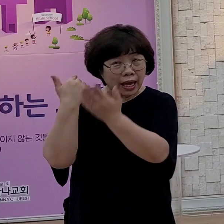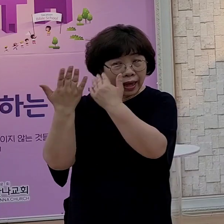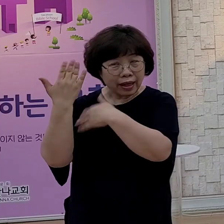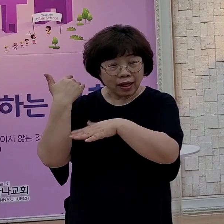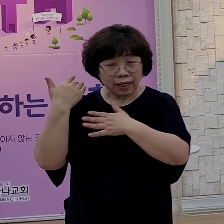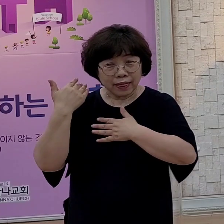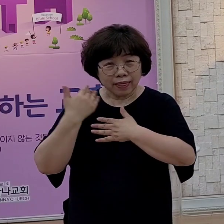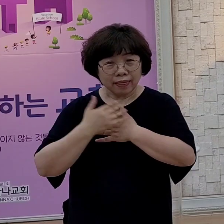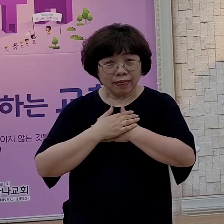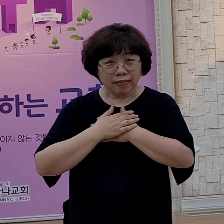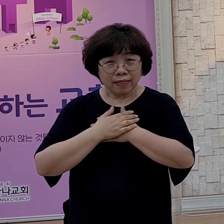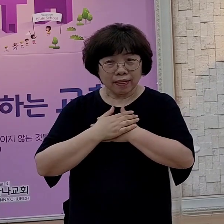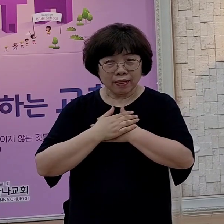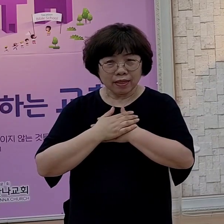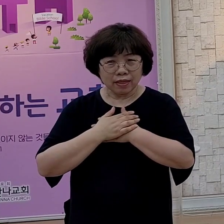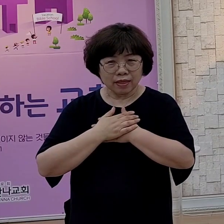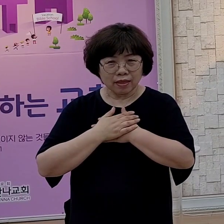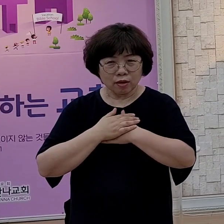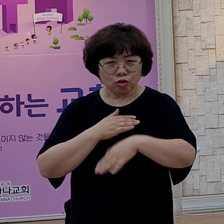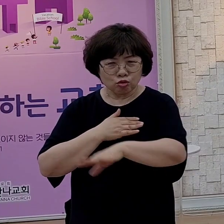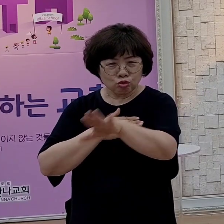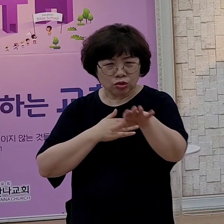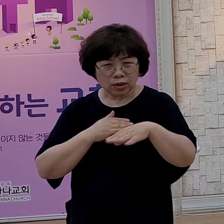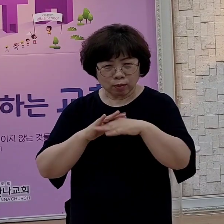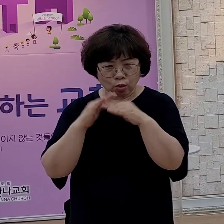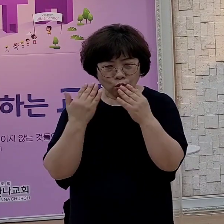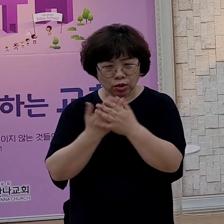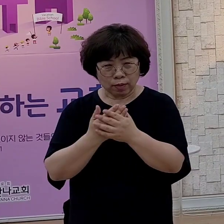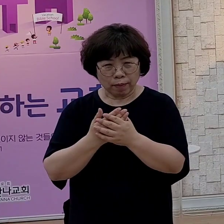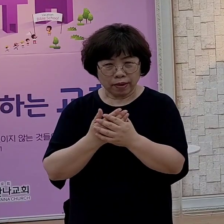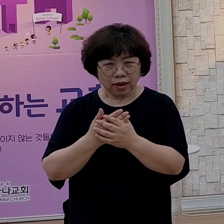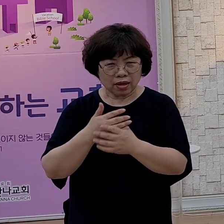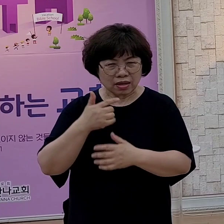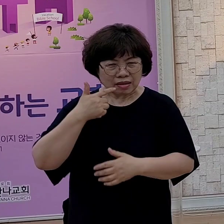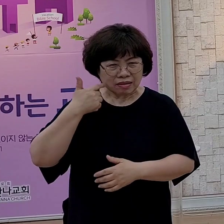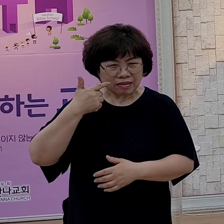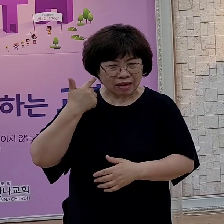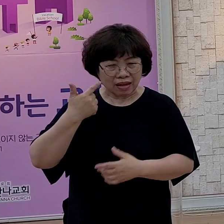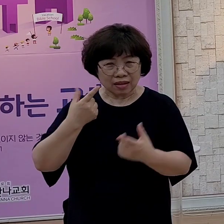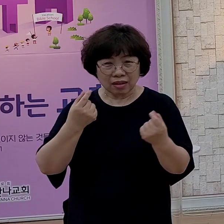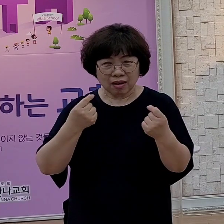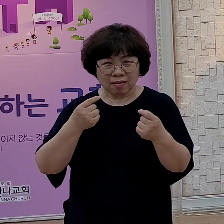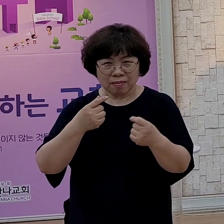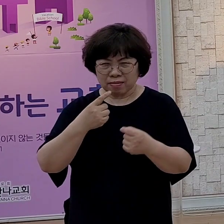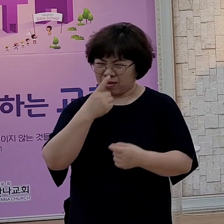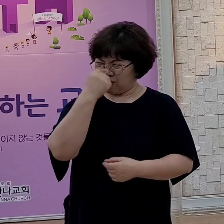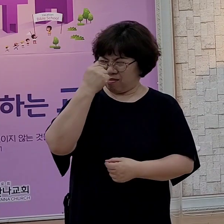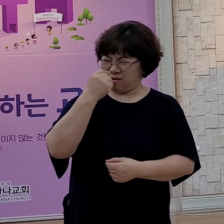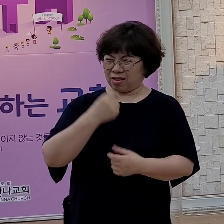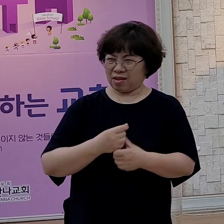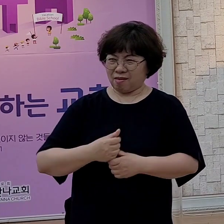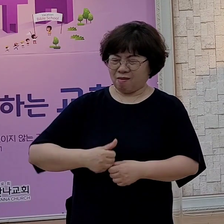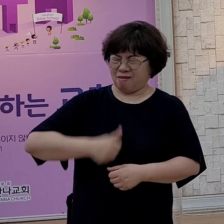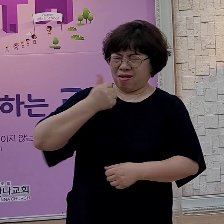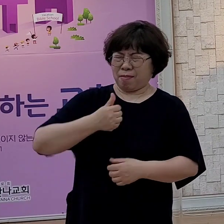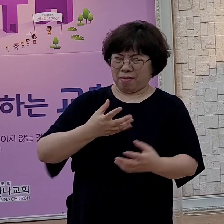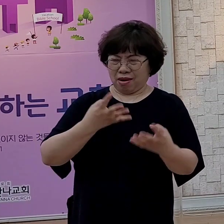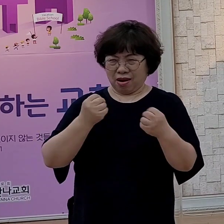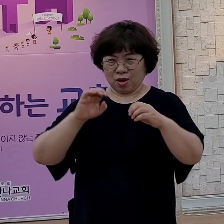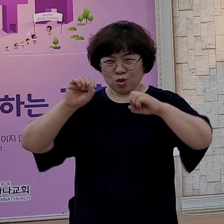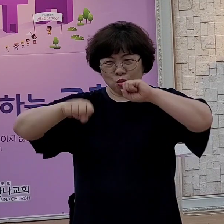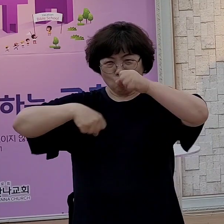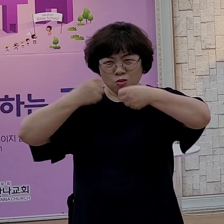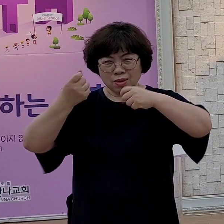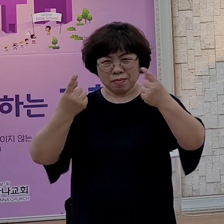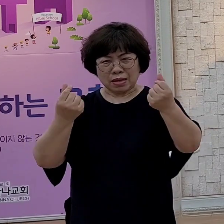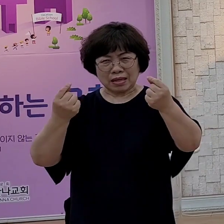생각해 보세요. 이리처럼 사납고 날카로운 그런 분들 아니셨습니까?